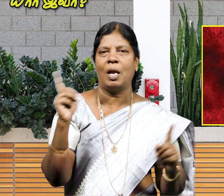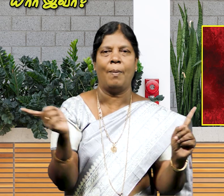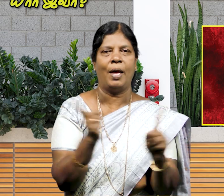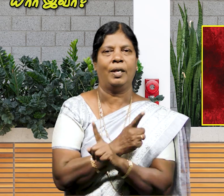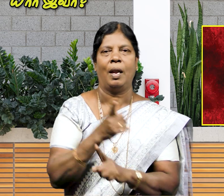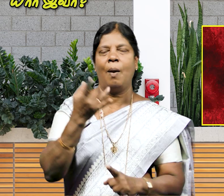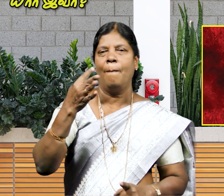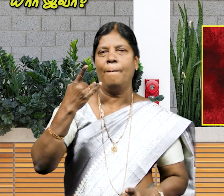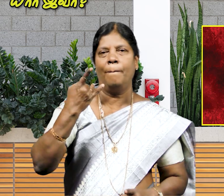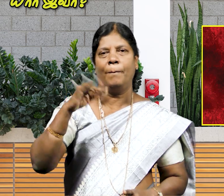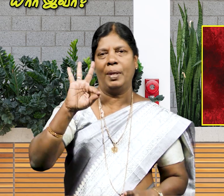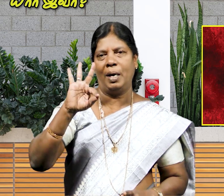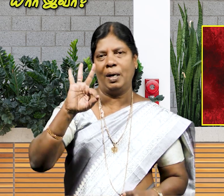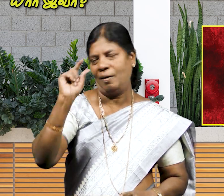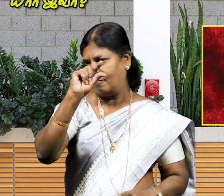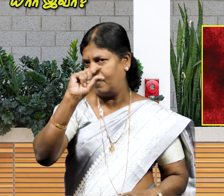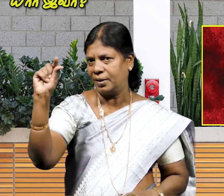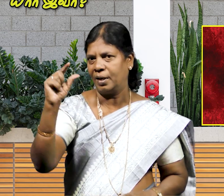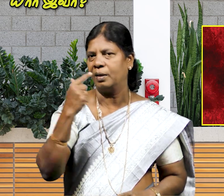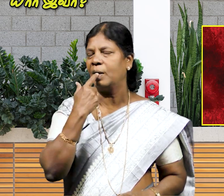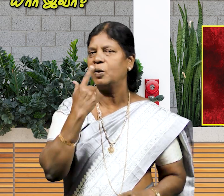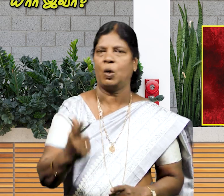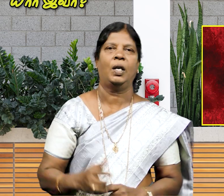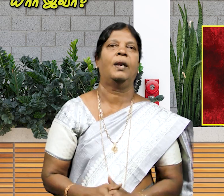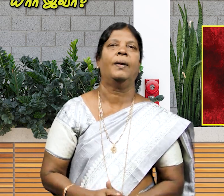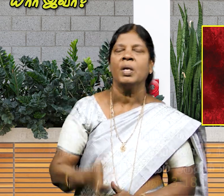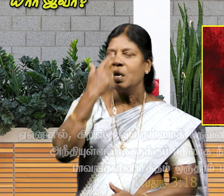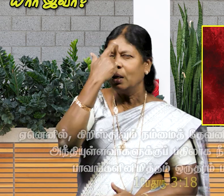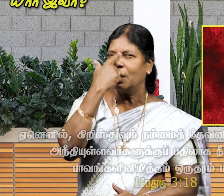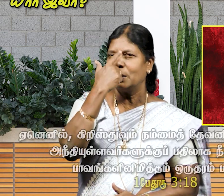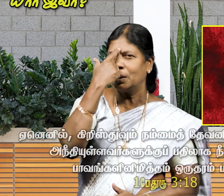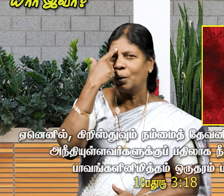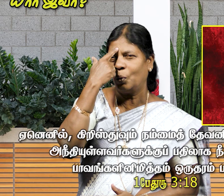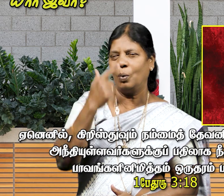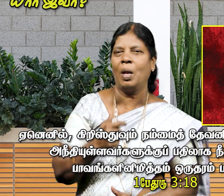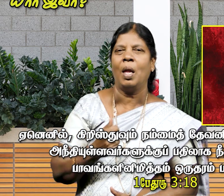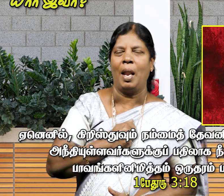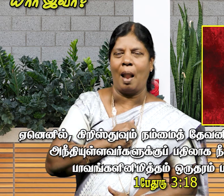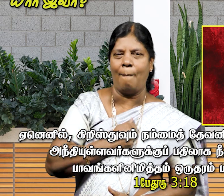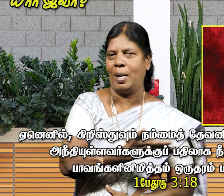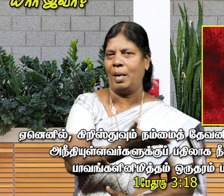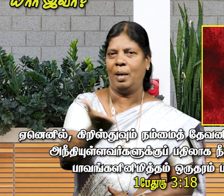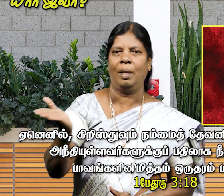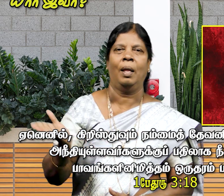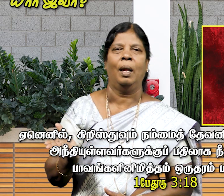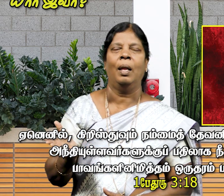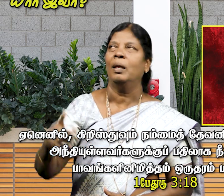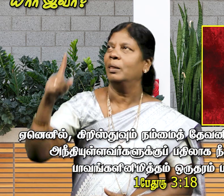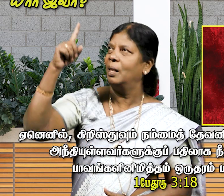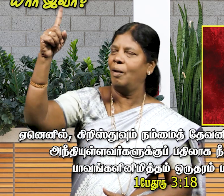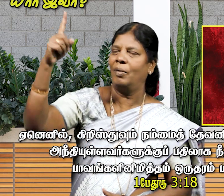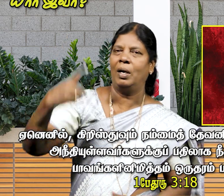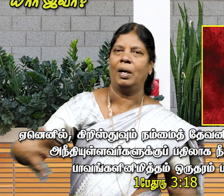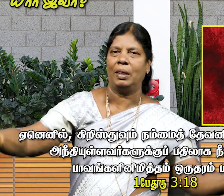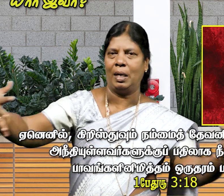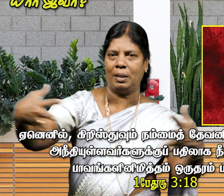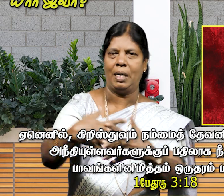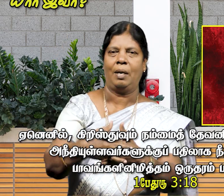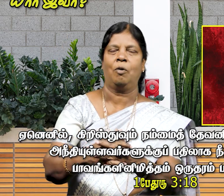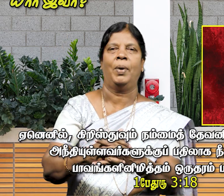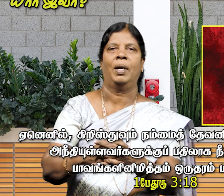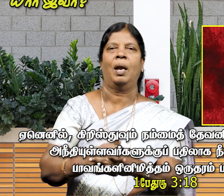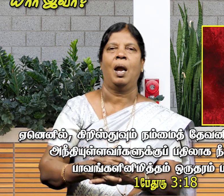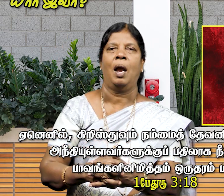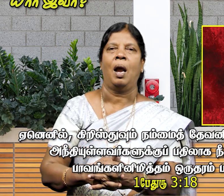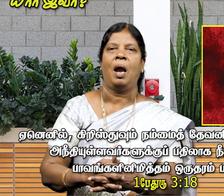1 பேதுரு 3 அதிகாரத்தில் 18 வசனத்திலே இவ்விதமாக சொல்கிறார், கிறிஸ்துவும் நம்மை